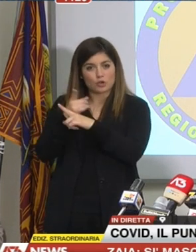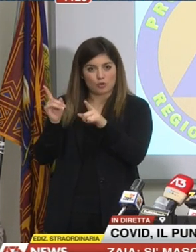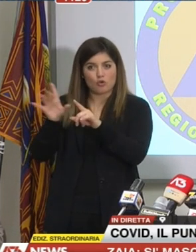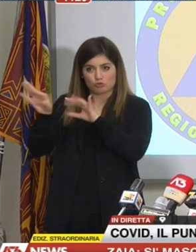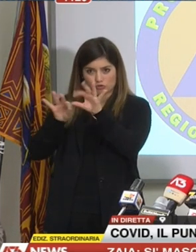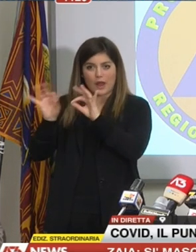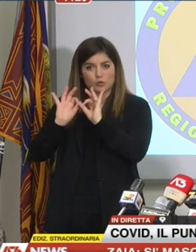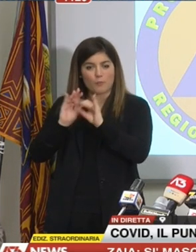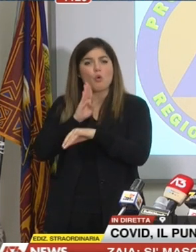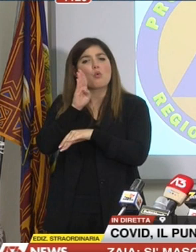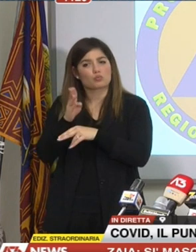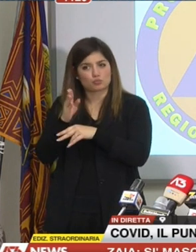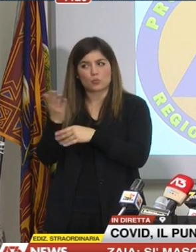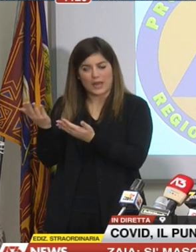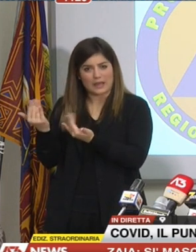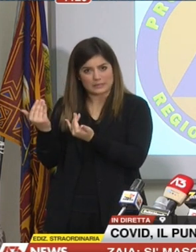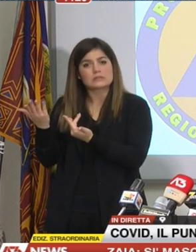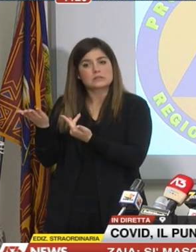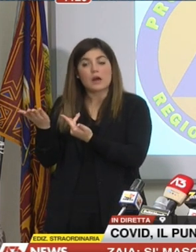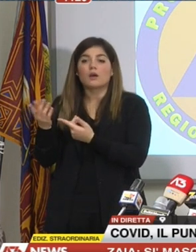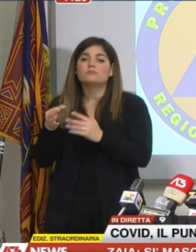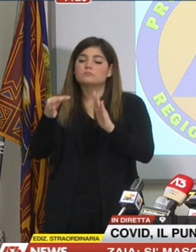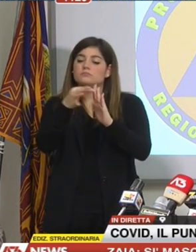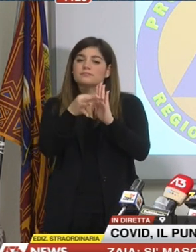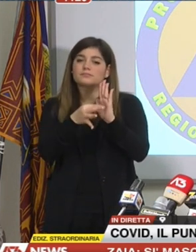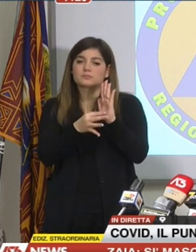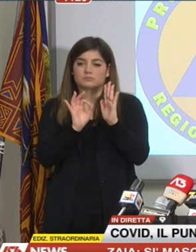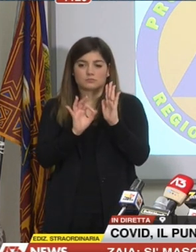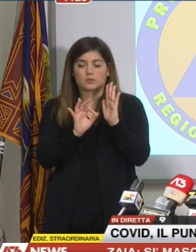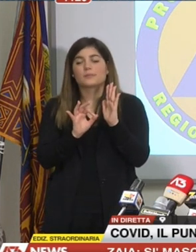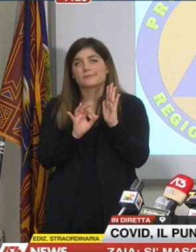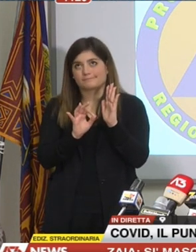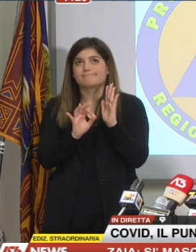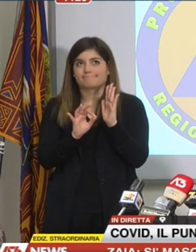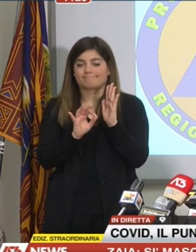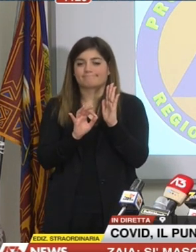nostri consulenti, è un'istanza assolutamente comprensibile, no?